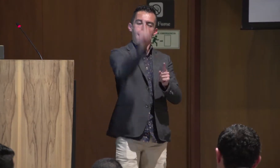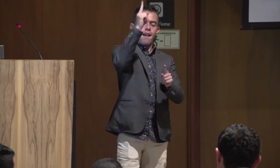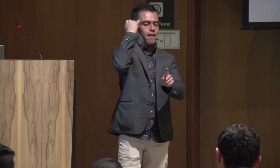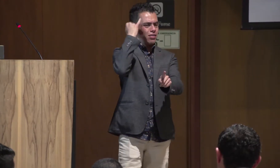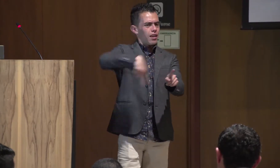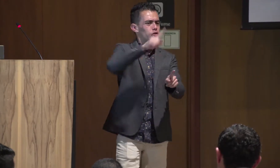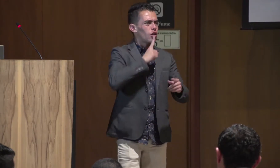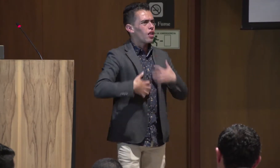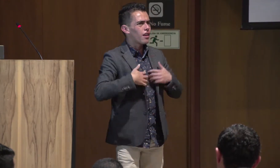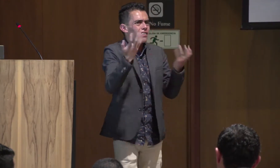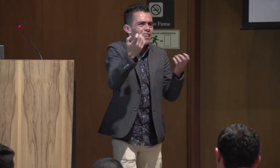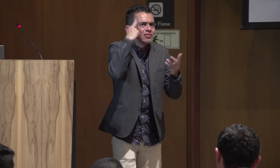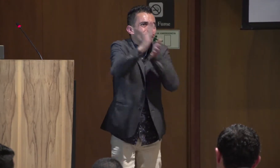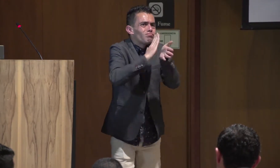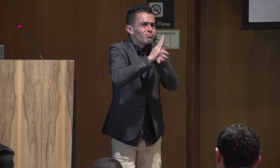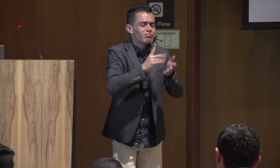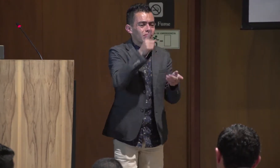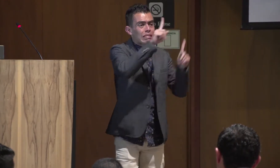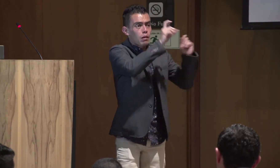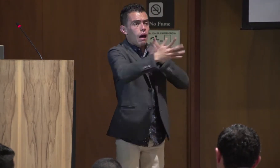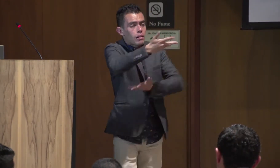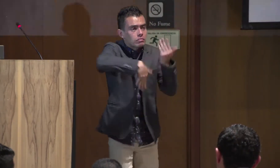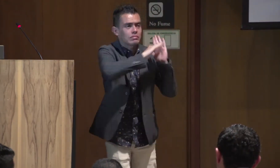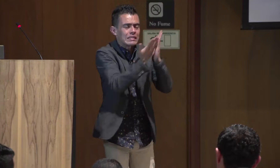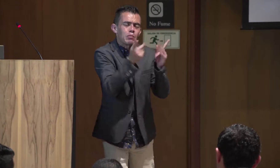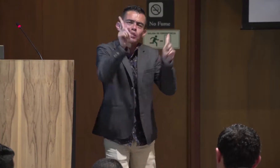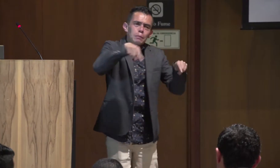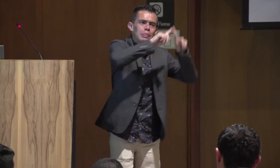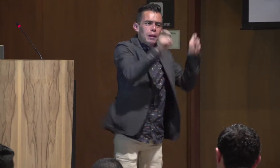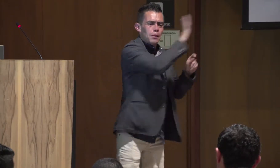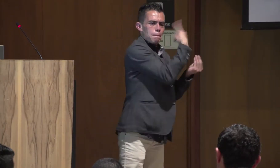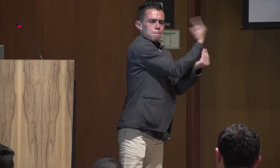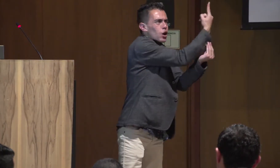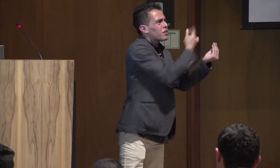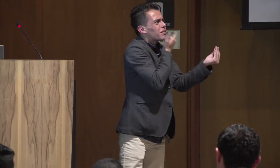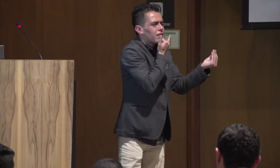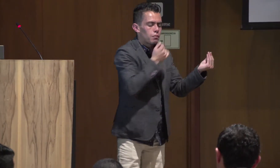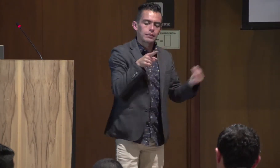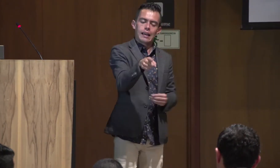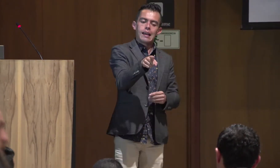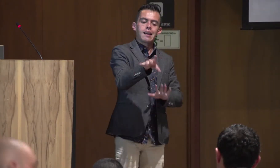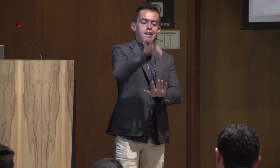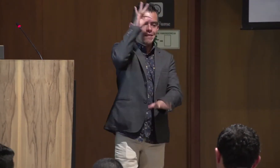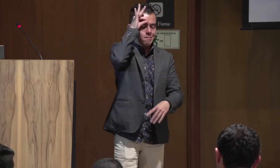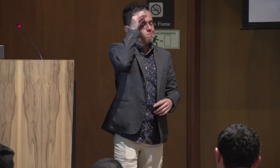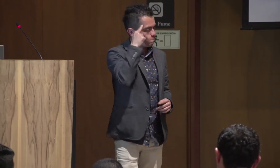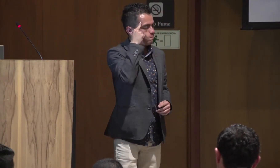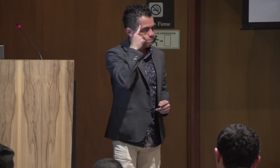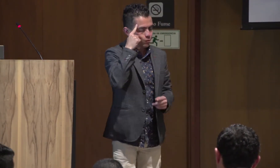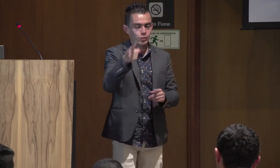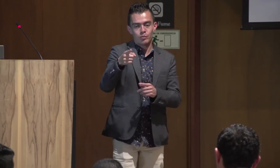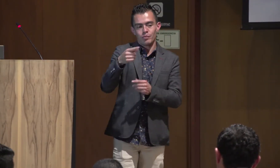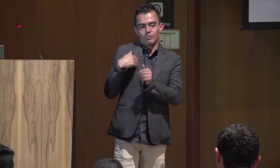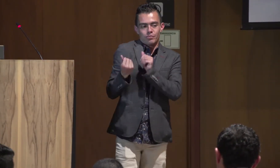Muchas personas sordas presentaban sus inquietudes reiteradamente respecto a qué estaba sucediendo, por qué se estaba demorando tanto el asunto y qué era